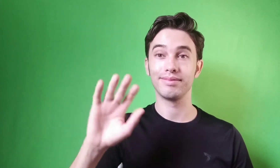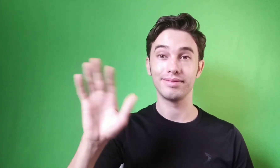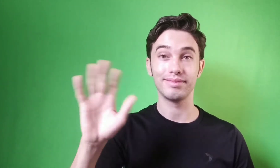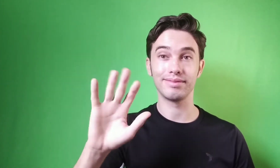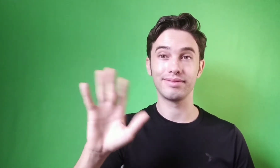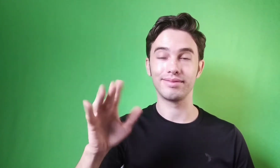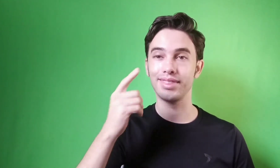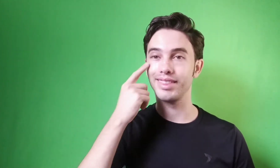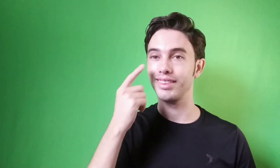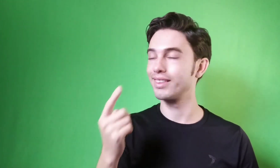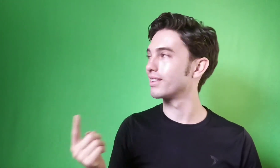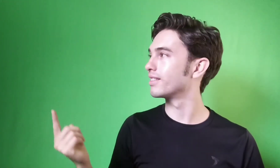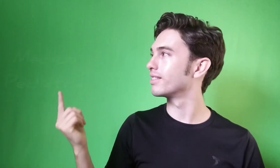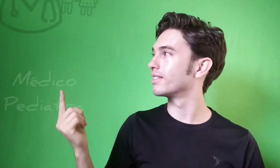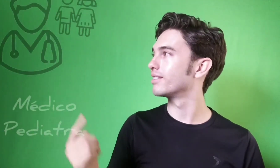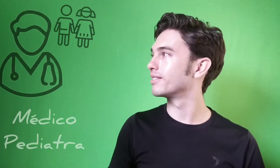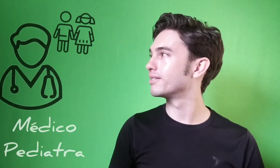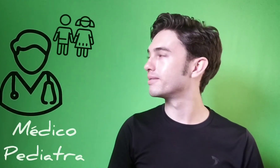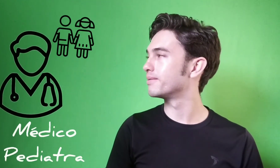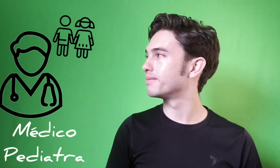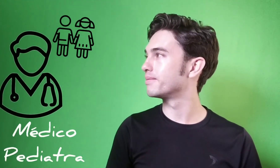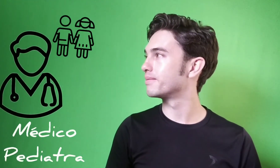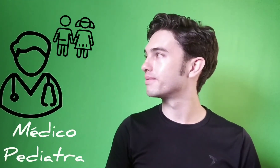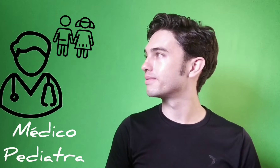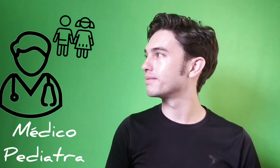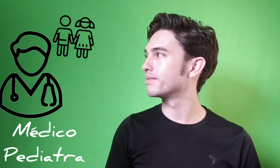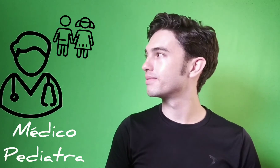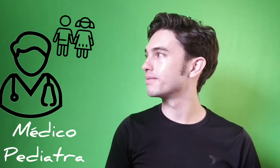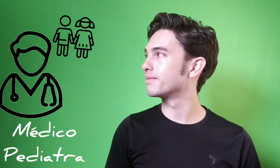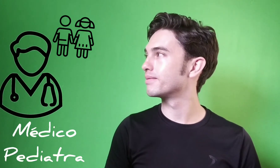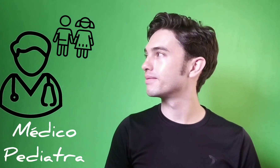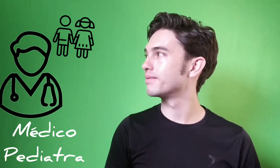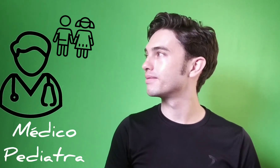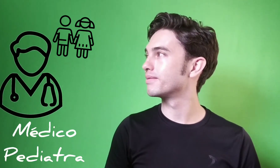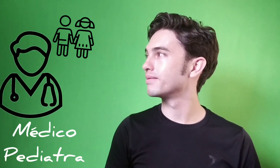Fala pessoal, veja, médico pediatra.